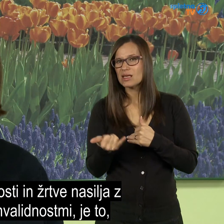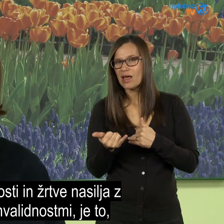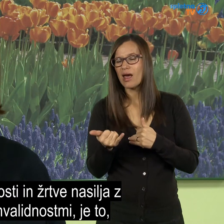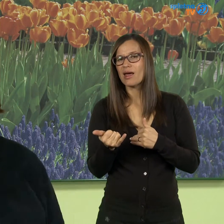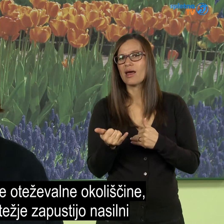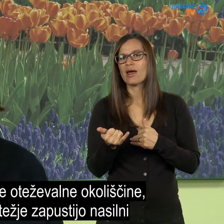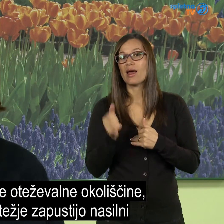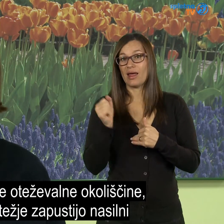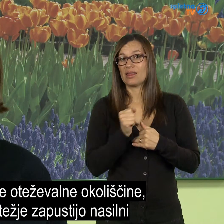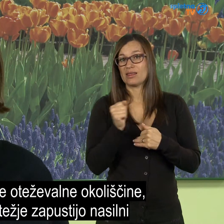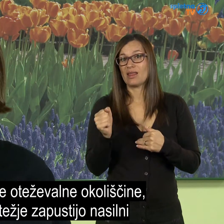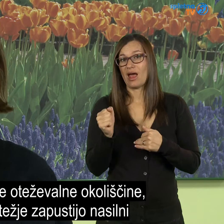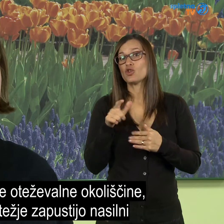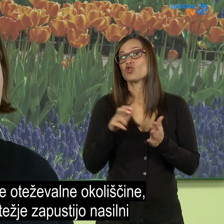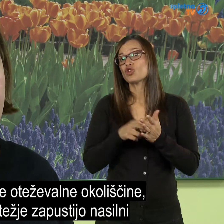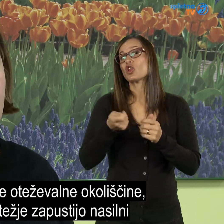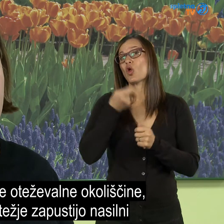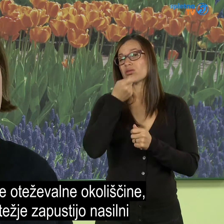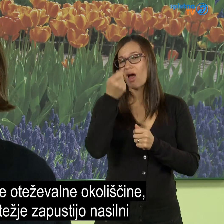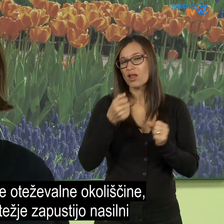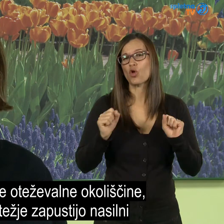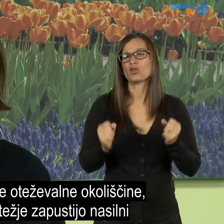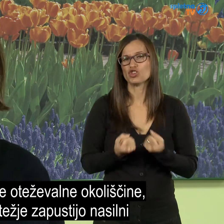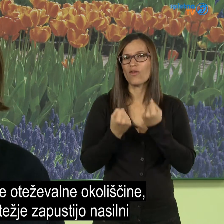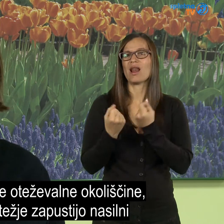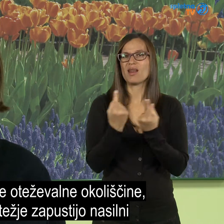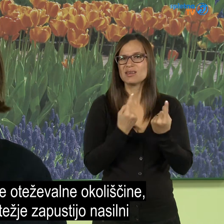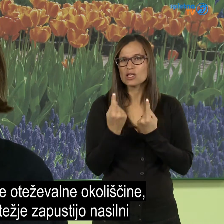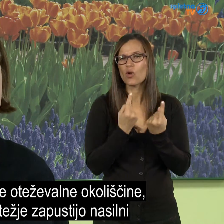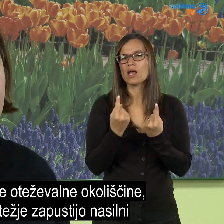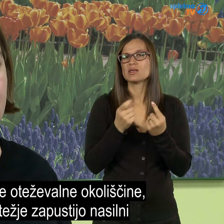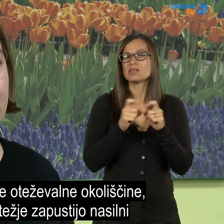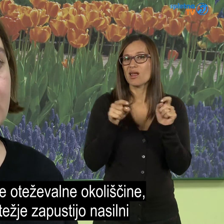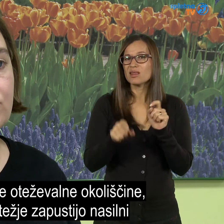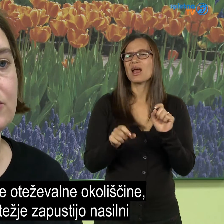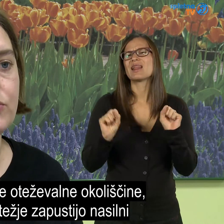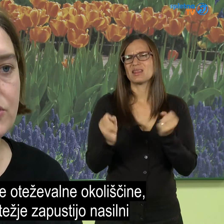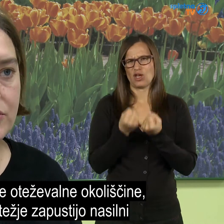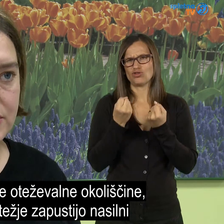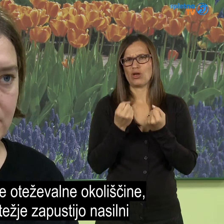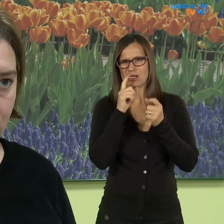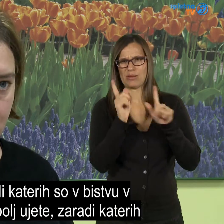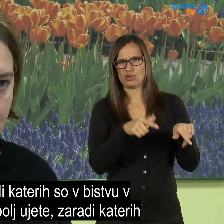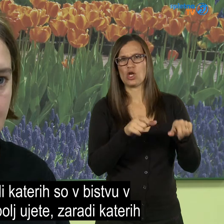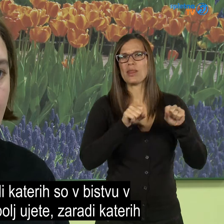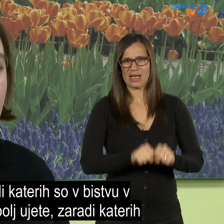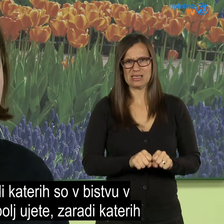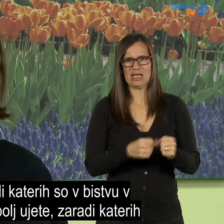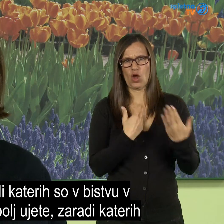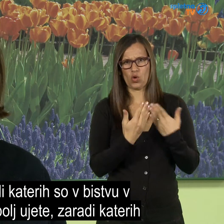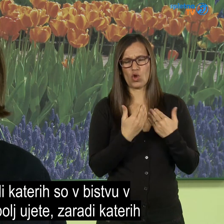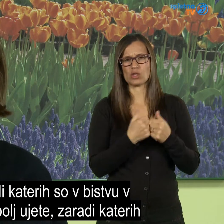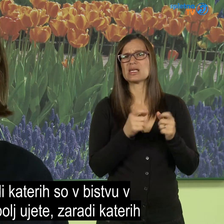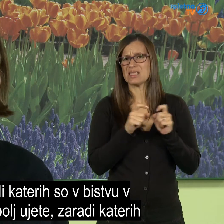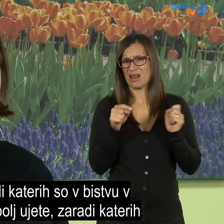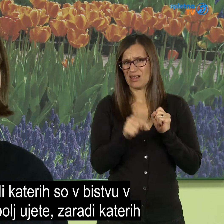ta, da gre za dodatne oteževalne okoliščine, zaradi katerih težje zapustijo nasilni odnos in